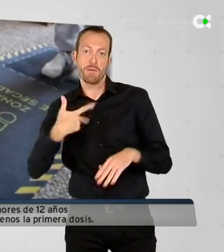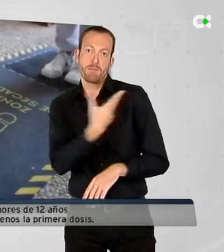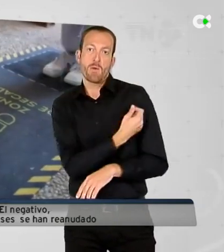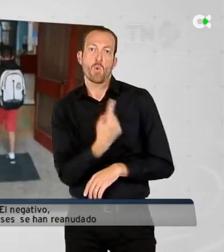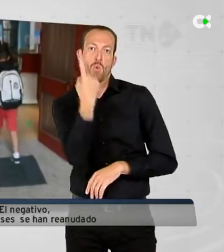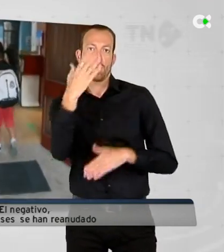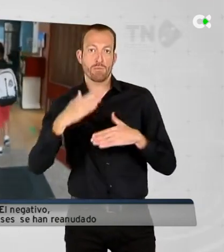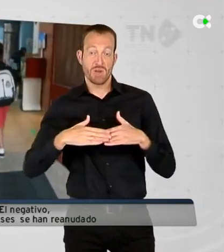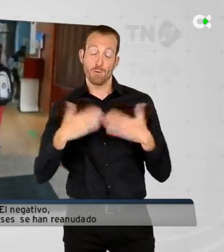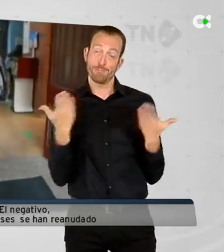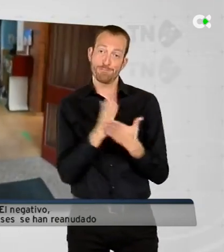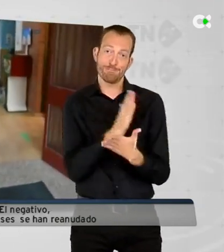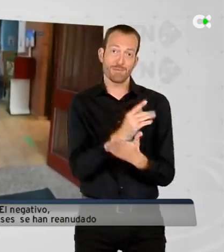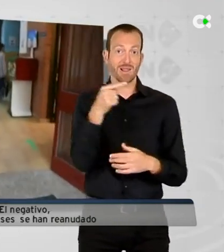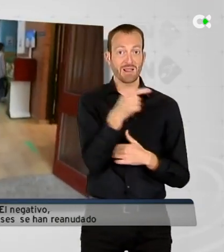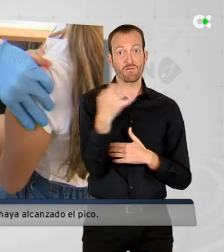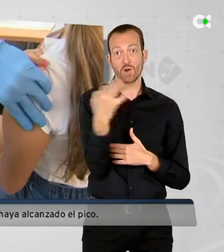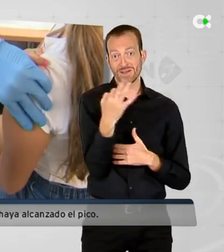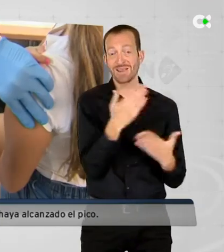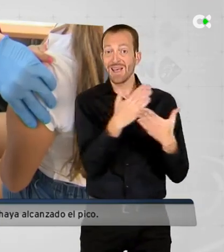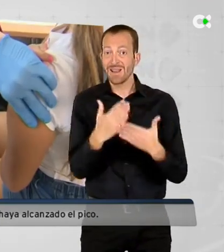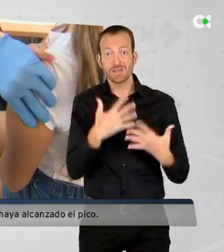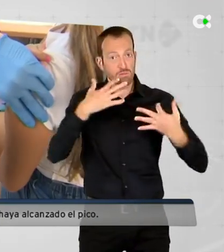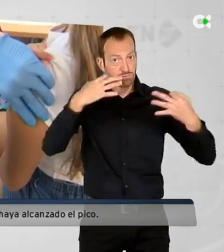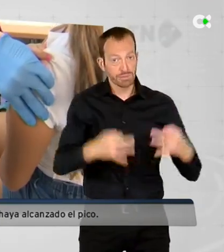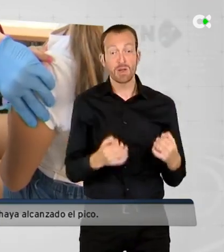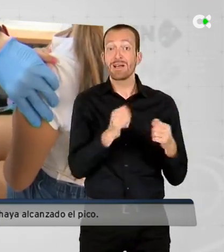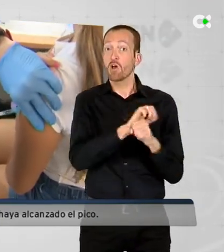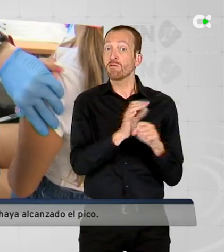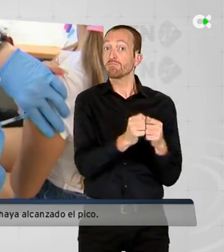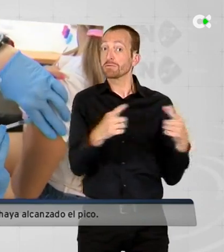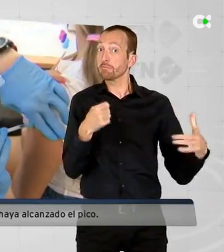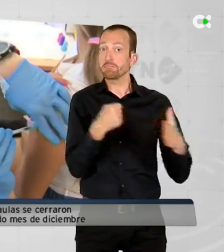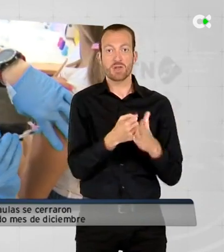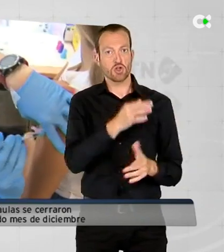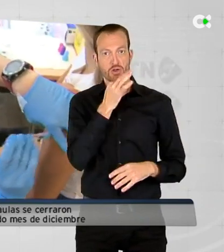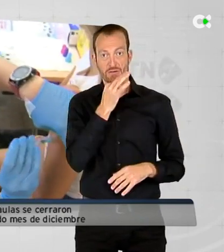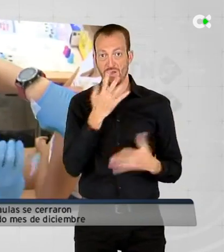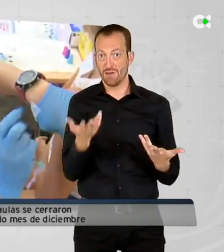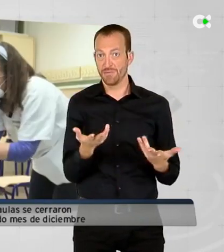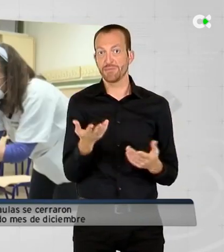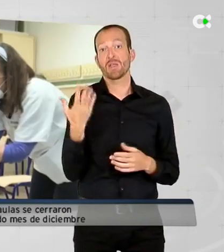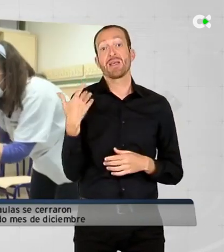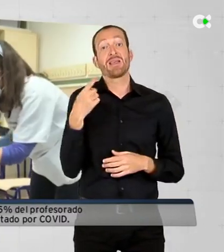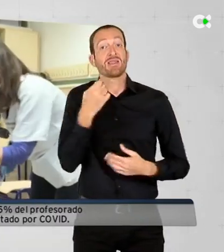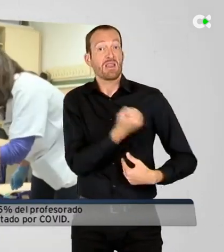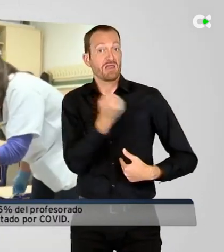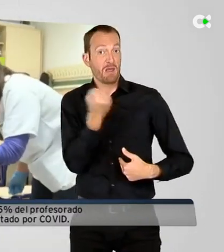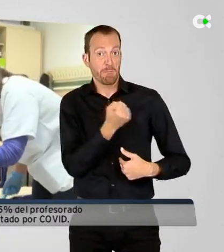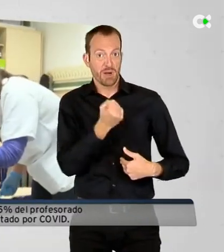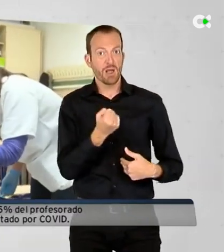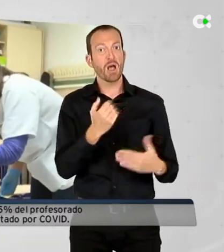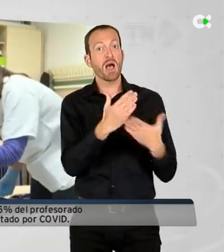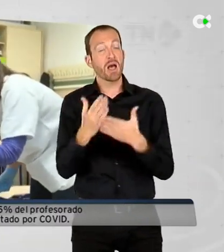dosis. El negativo, que las clases sean reanudados sin que se haya alcanzado el pico. Las aulas se cerraron el pasado mes de diciembre con un